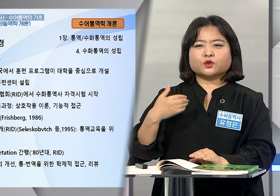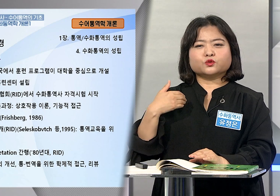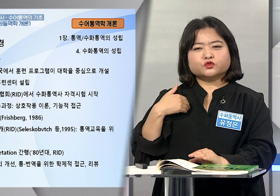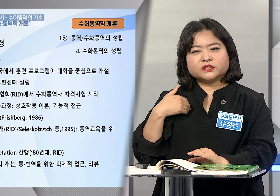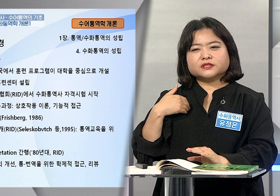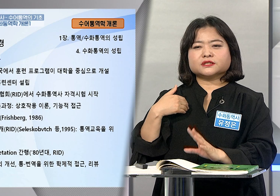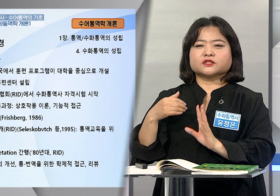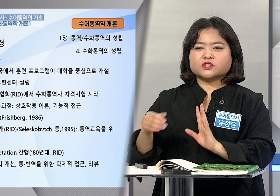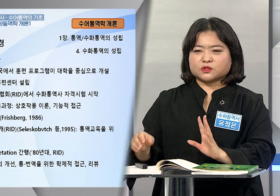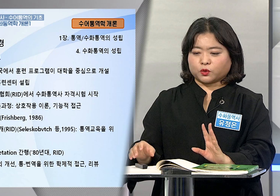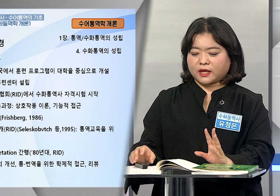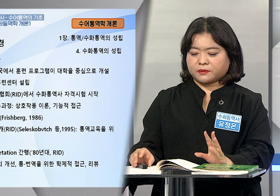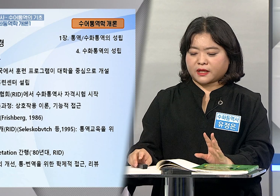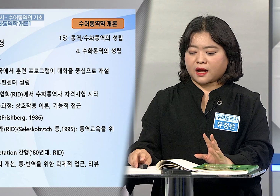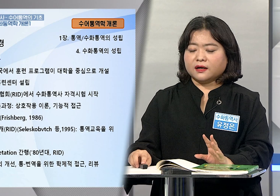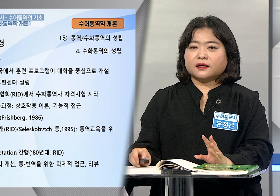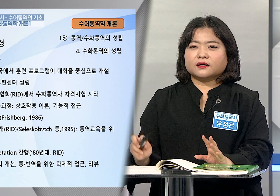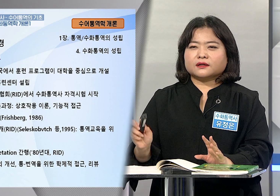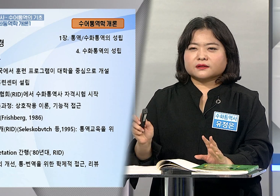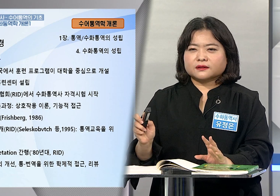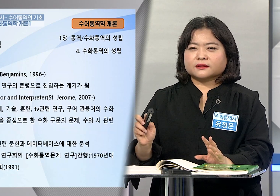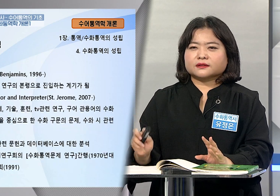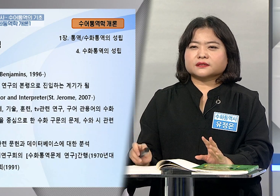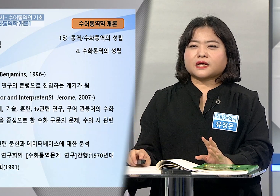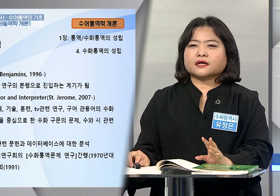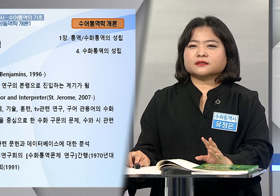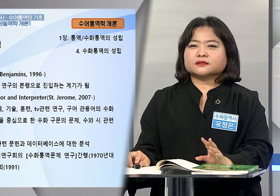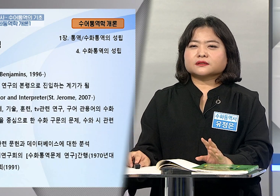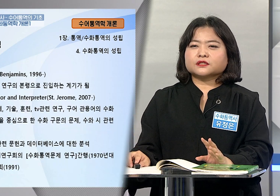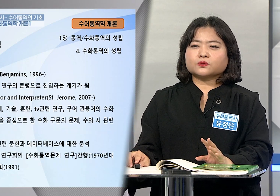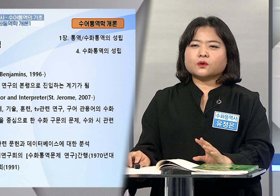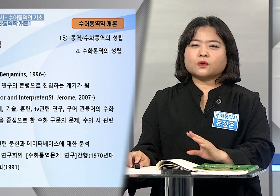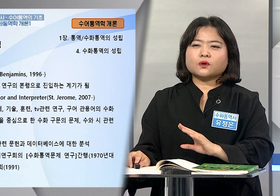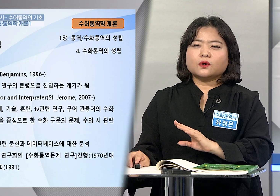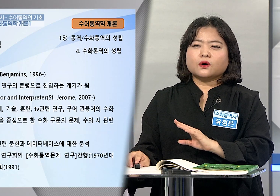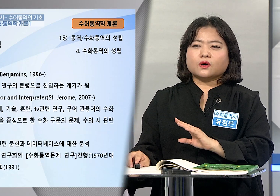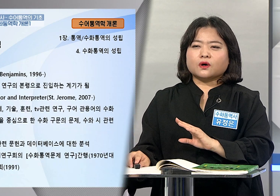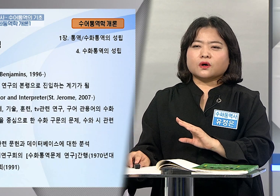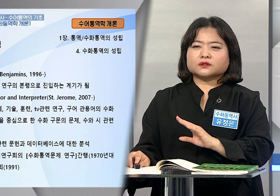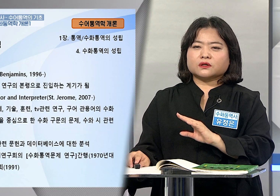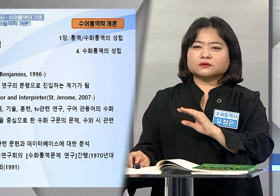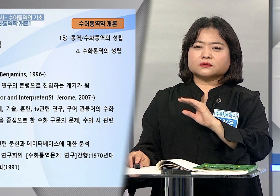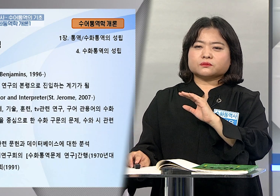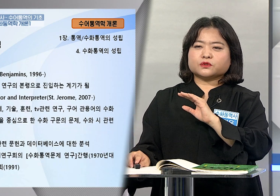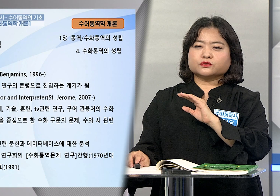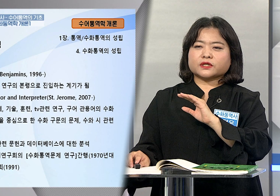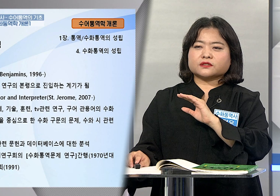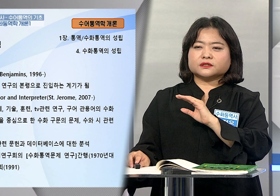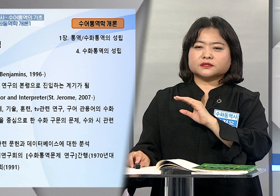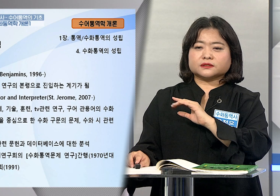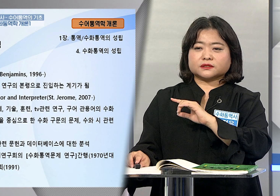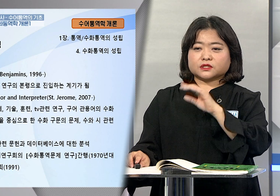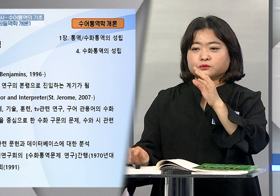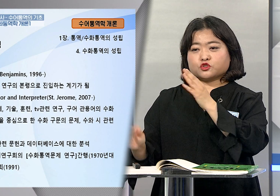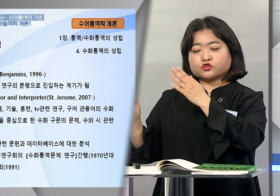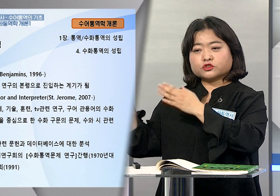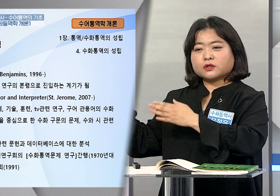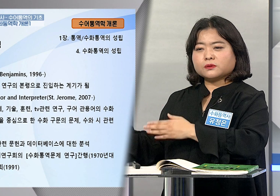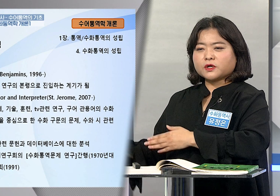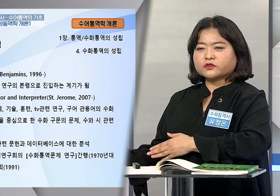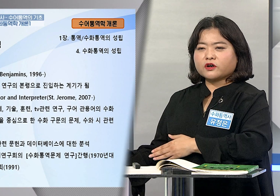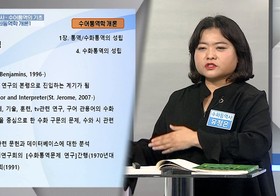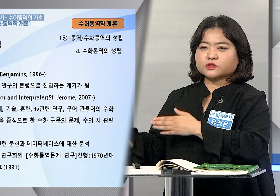진행되고 있고 우리는 그렇지 못합니다. 자, 그리고 어떤 미국에서는 지금